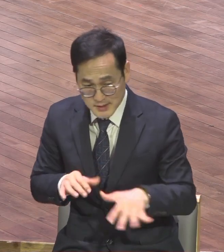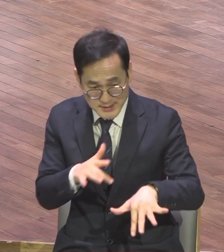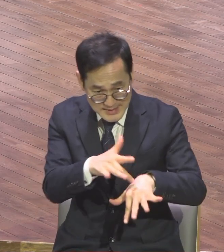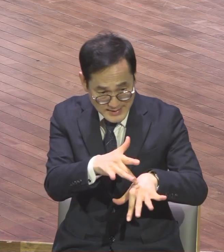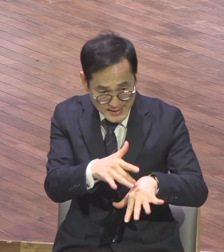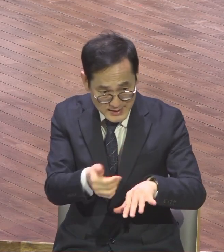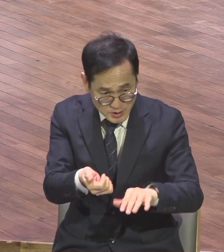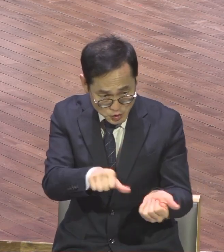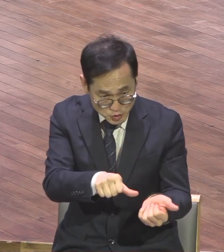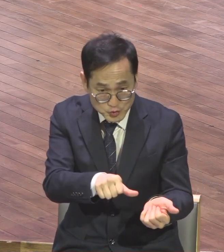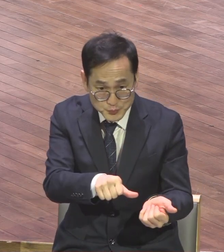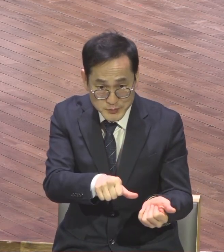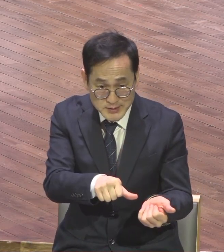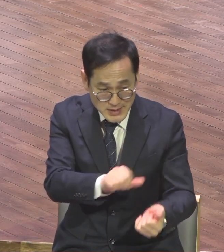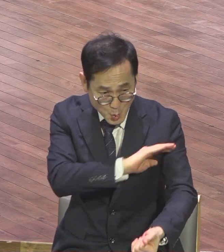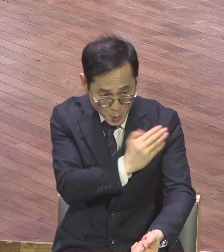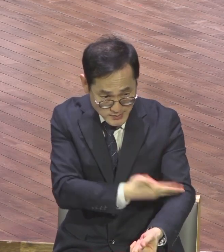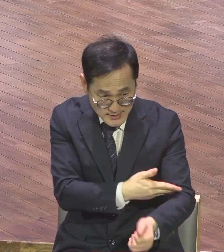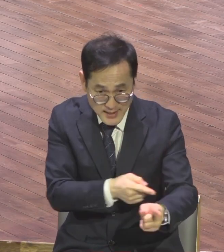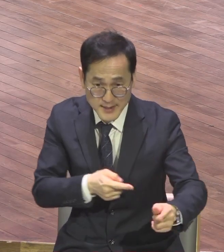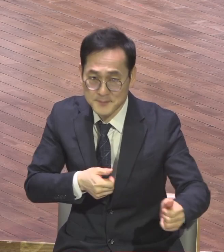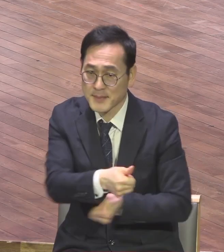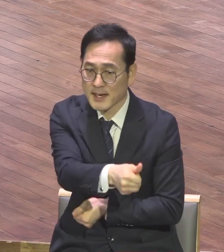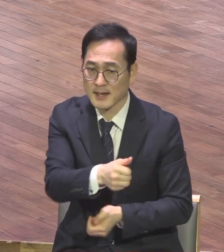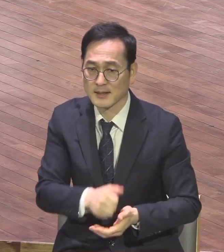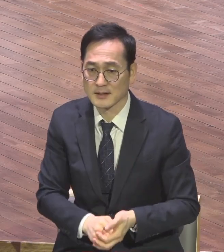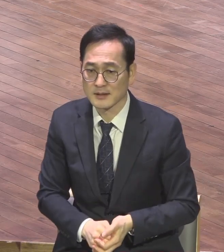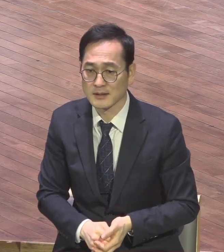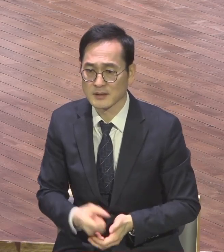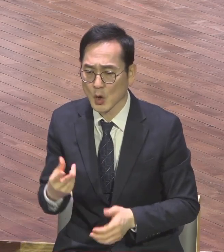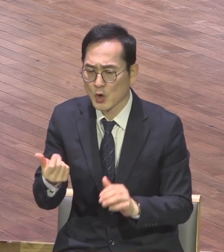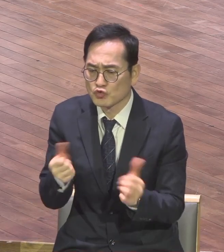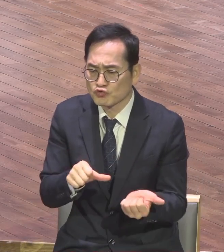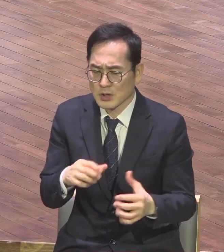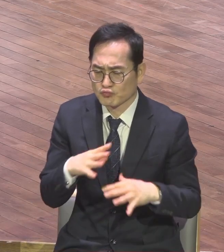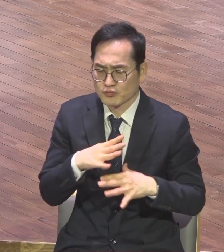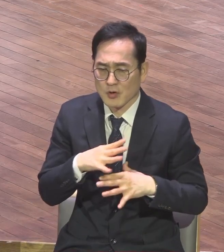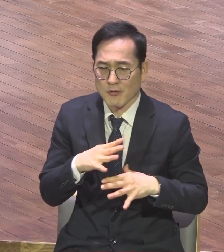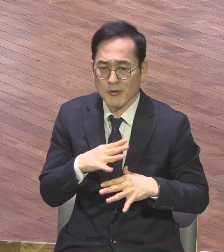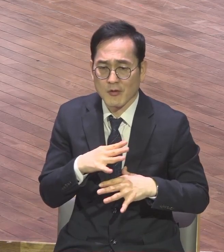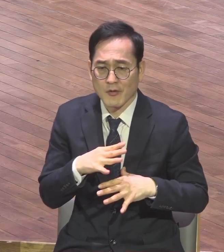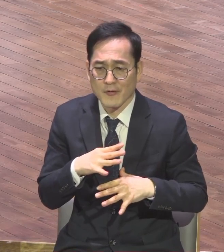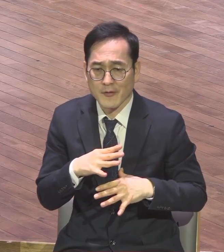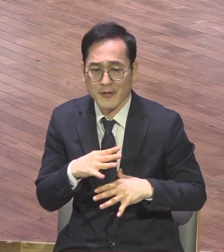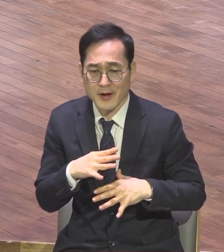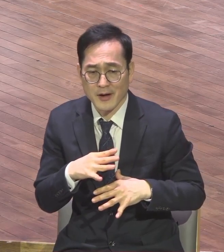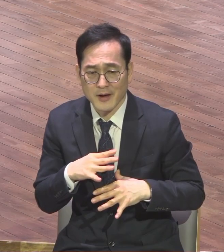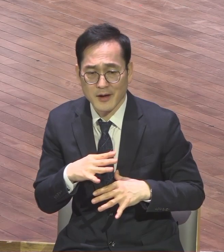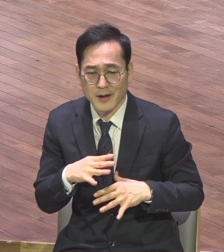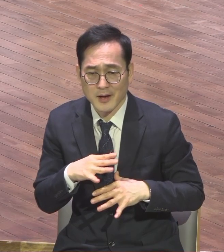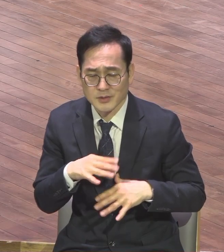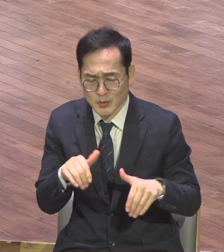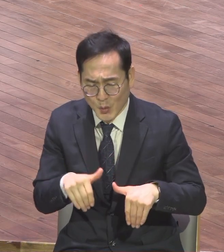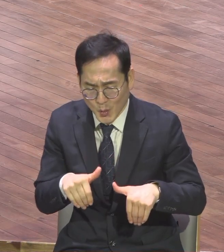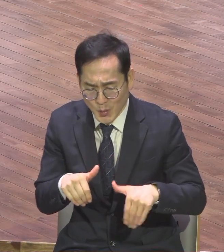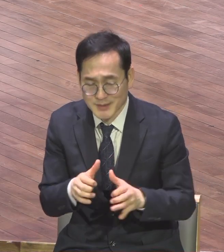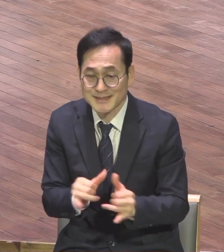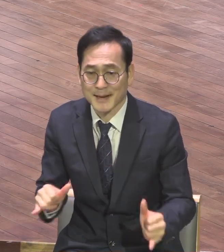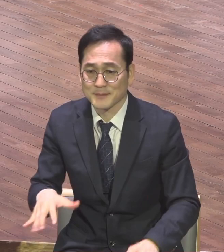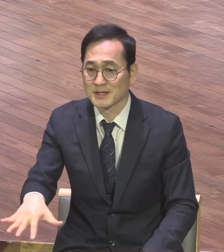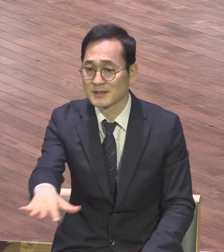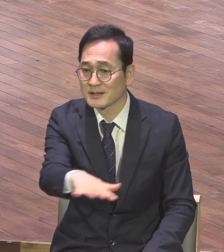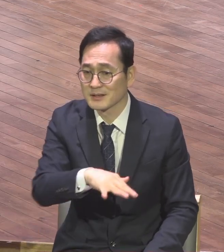마귀를 멸하시며 또 죽기를 무수하는 무수함으로 한평생 매여 종노로 타는 모든